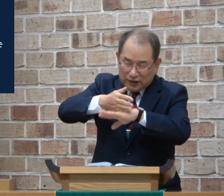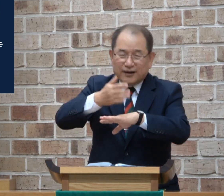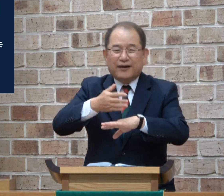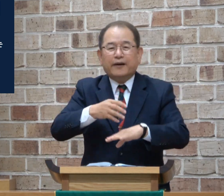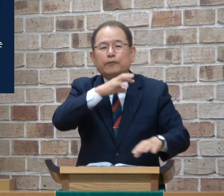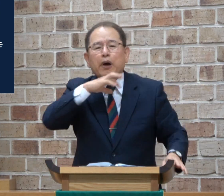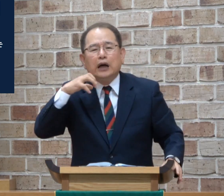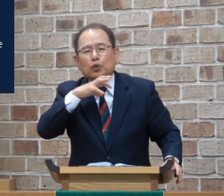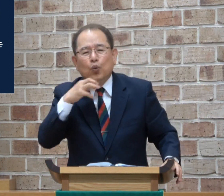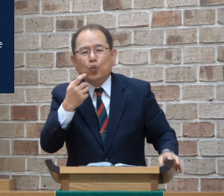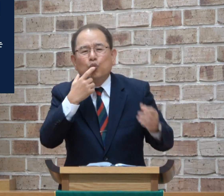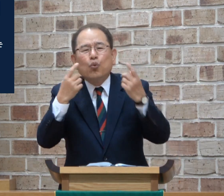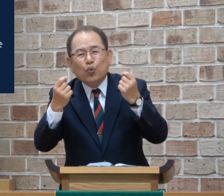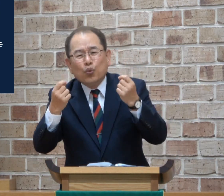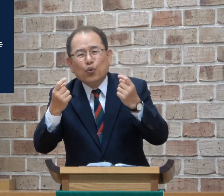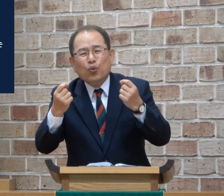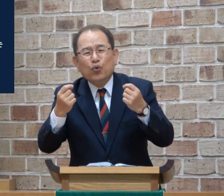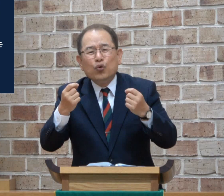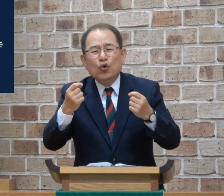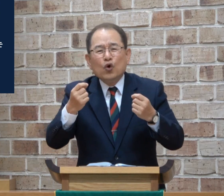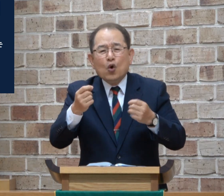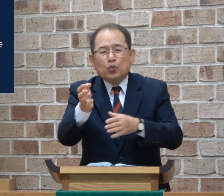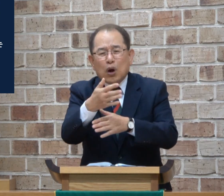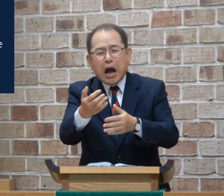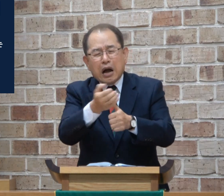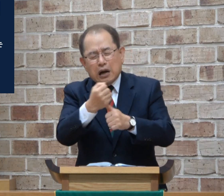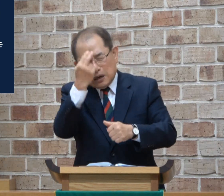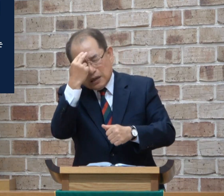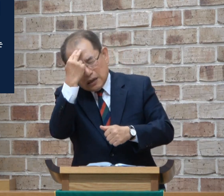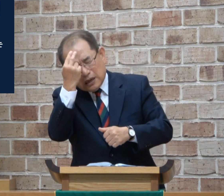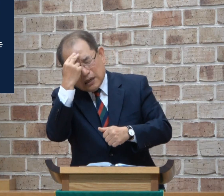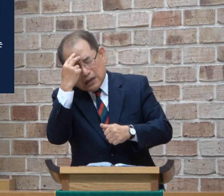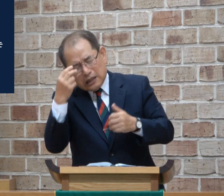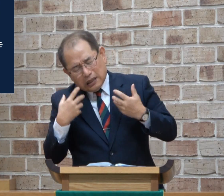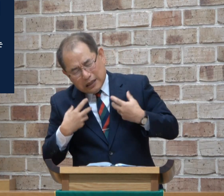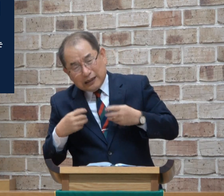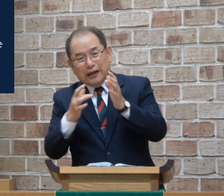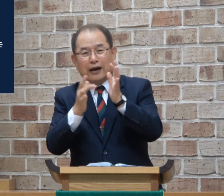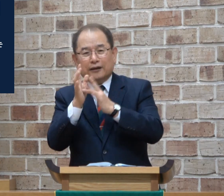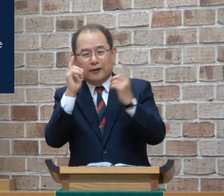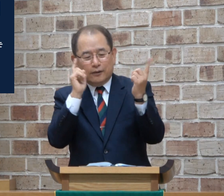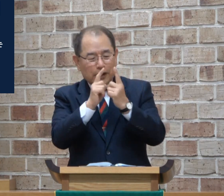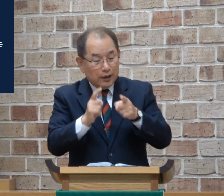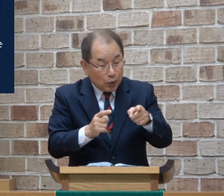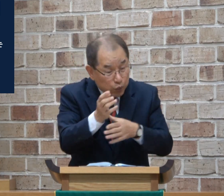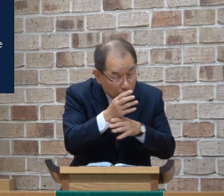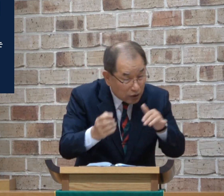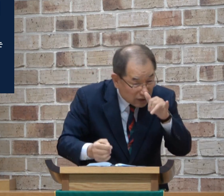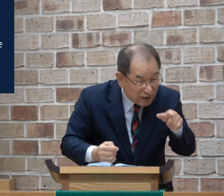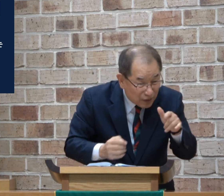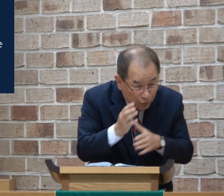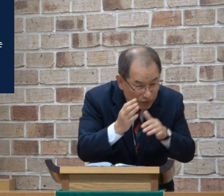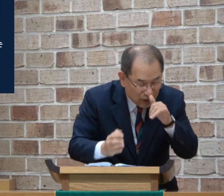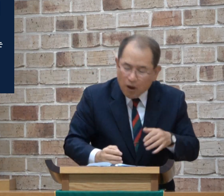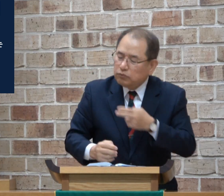베드로도 고기를 잡지 못해서 실망하다가 예수님을 만났습니다. 밤새 고기를